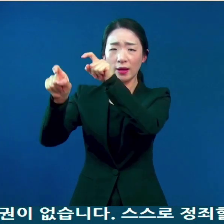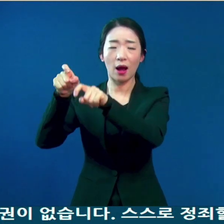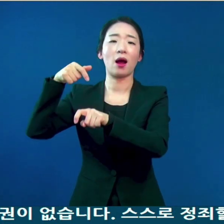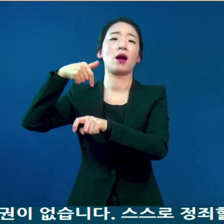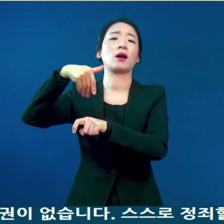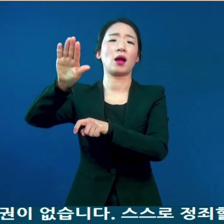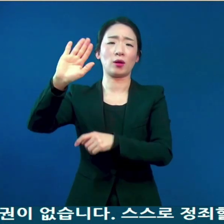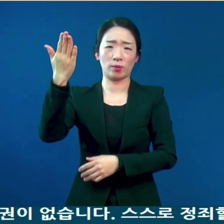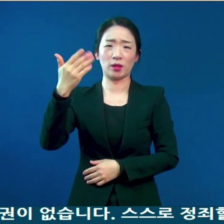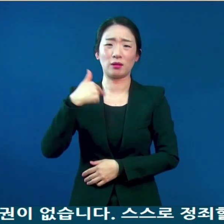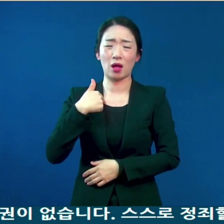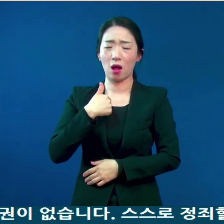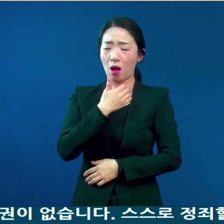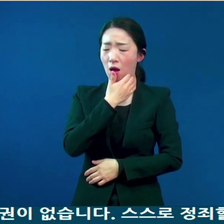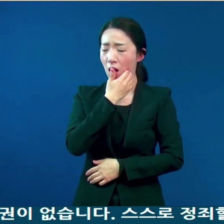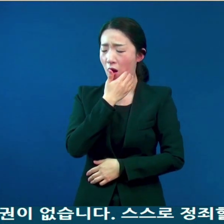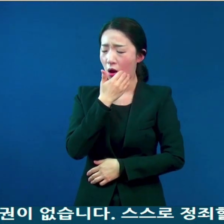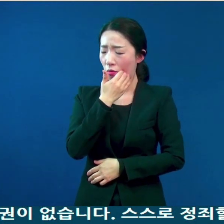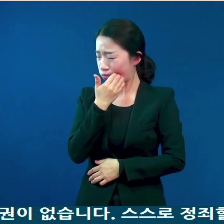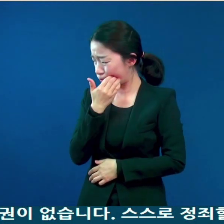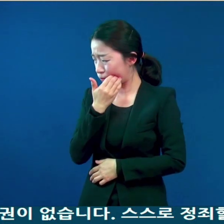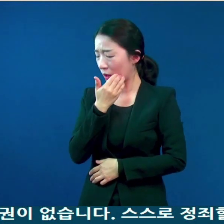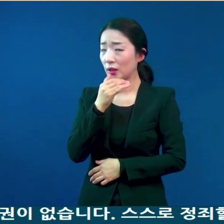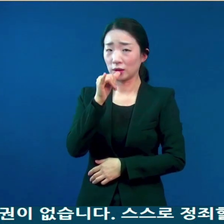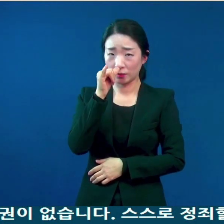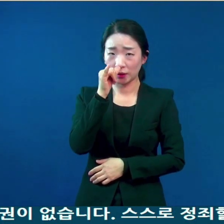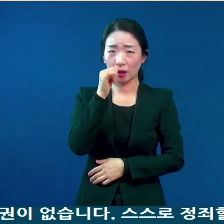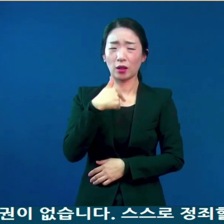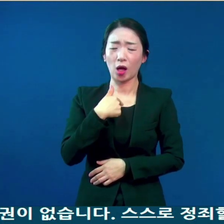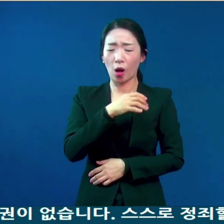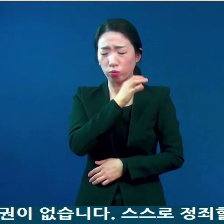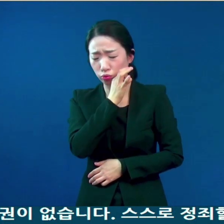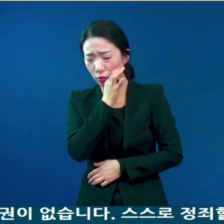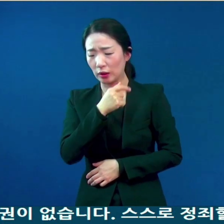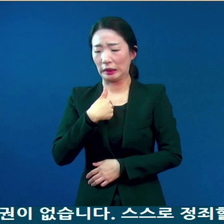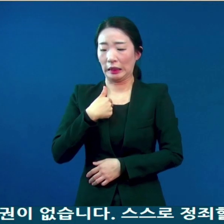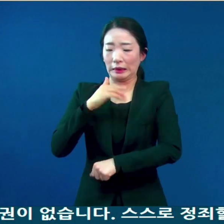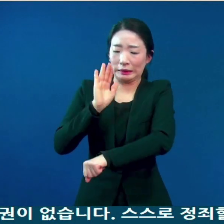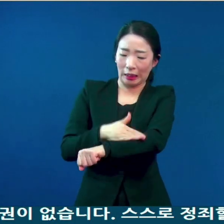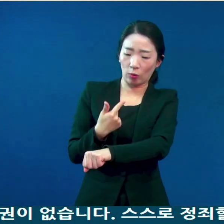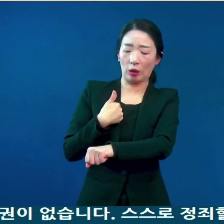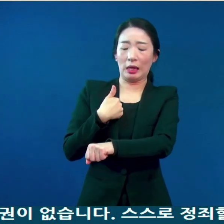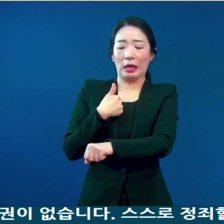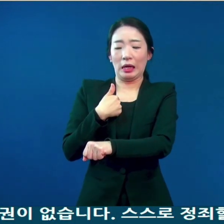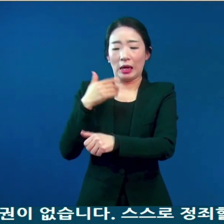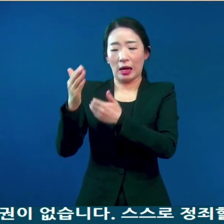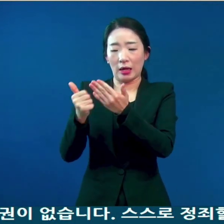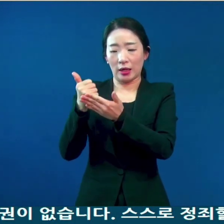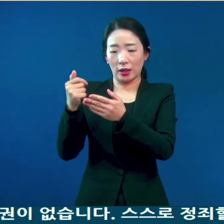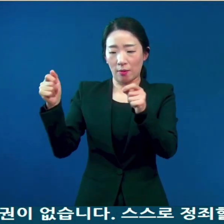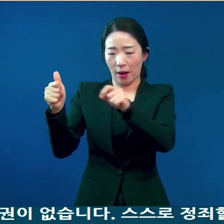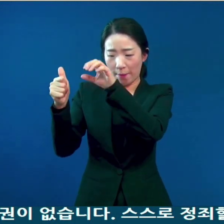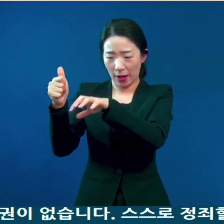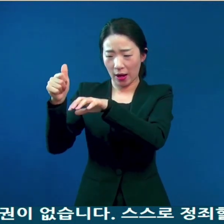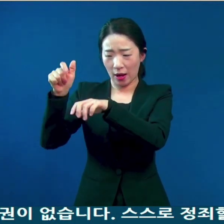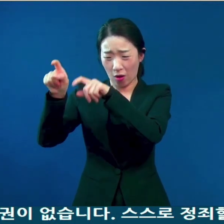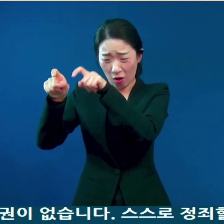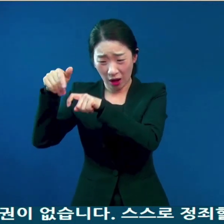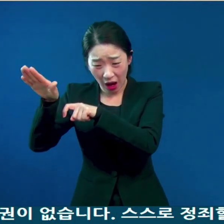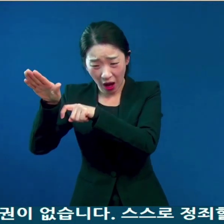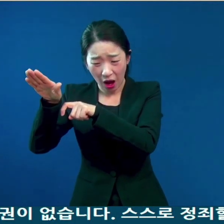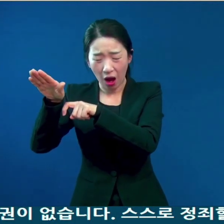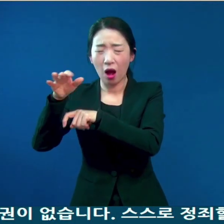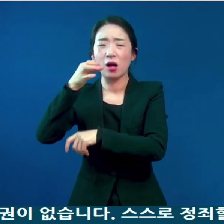없었습니까? 부끄럽습니다. 심히 부끄럽습니다. 하나님 앞이라도요, 내가 잘못한 것을 들고 나가는 것이 심히 부끄럽습니다. 이 문제를 어떻게